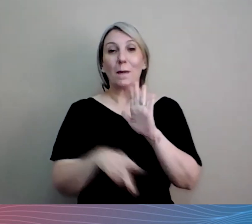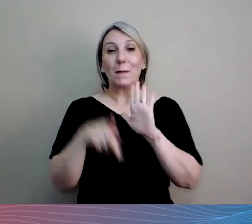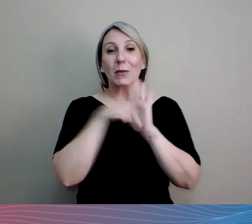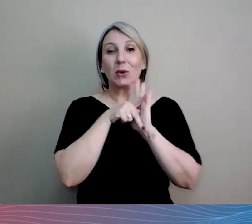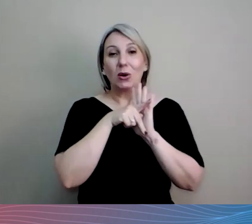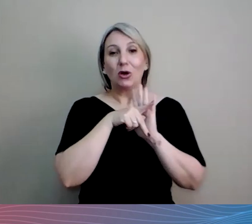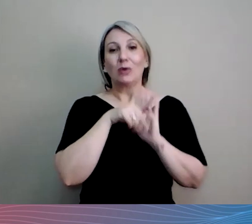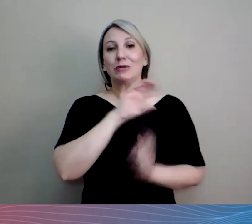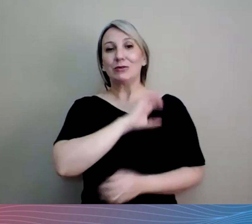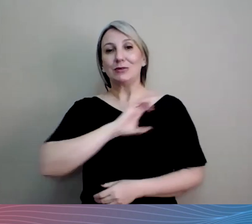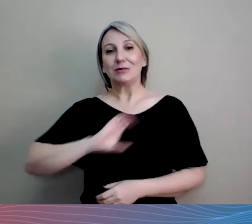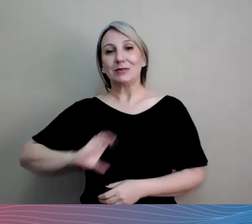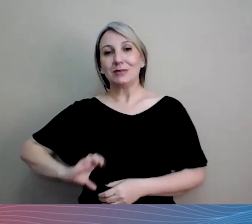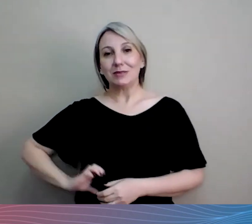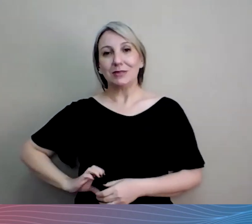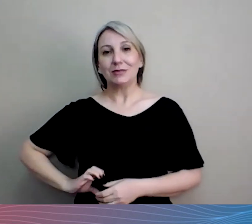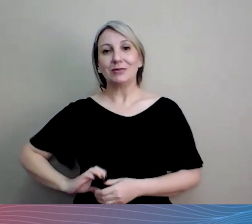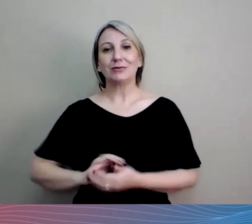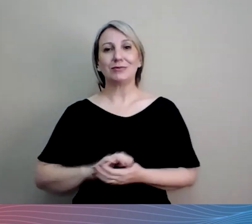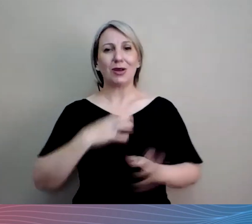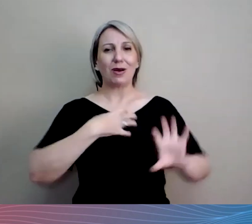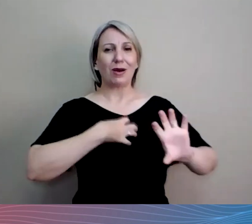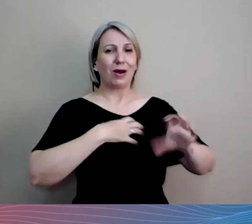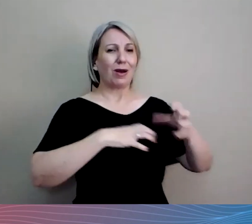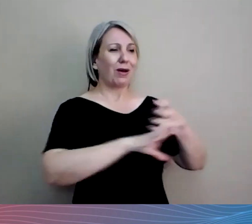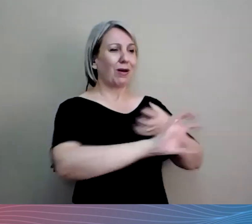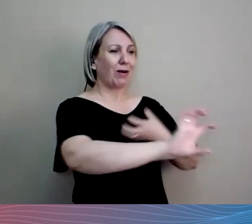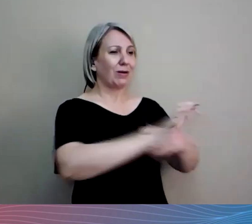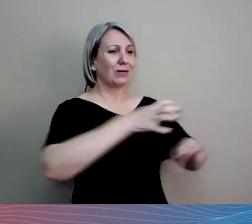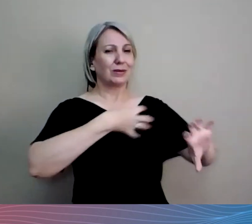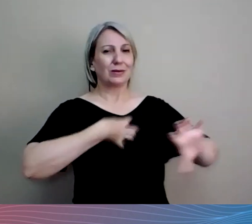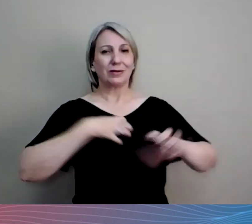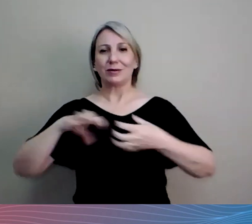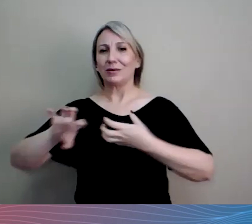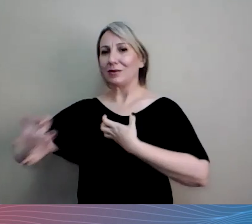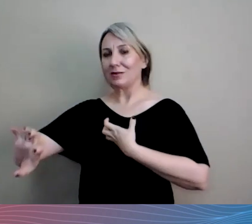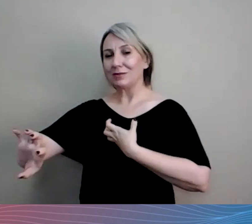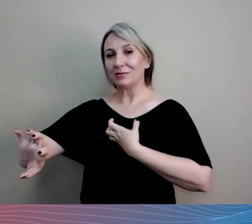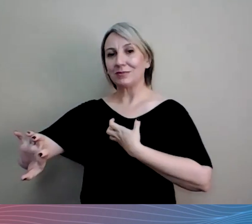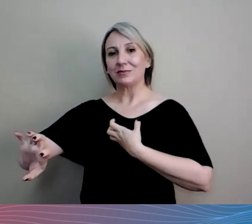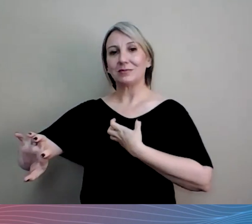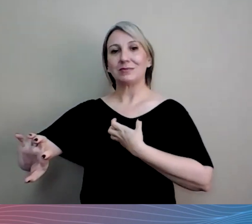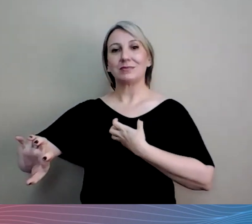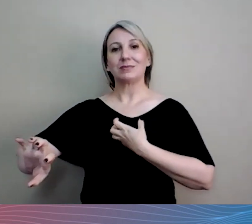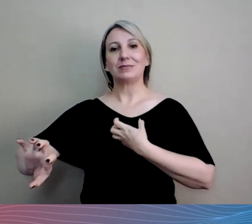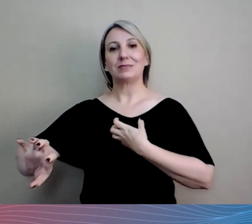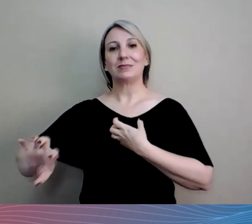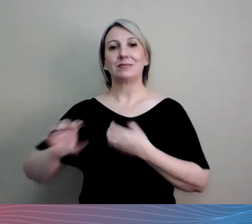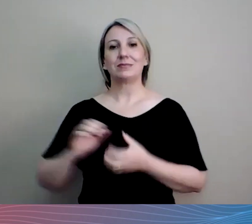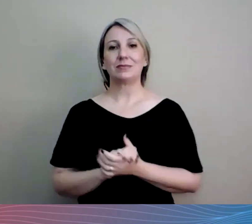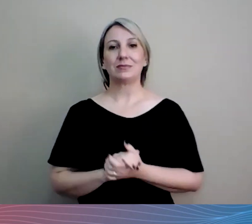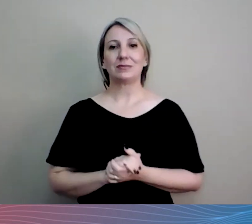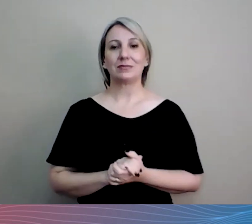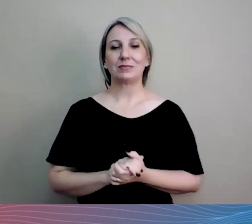com empatia, com compaixão. Não tente fazer isso como uma autoajuda, não consegue, você não